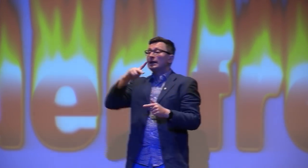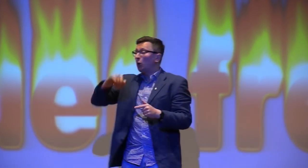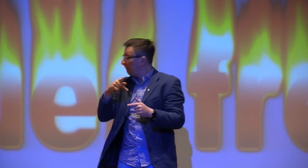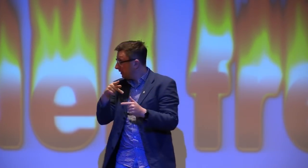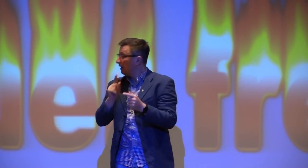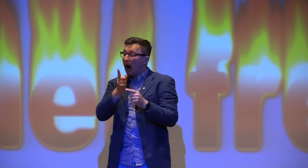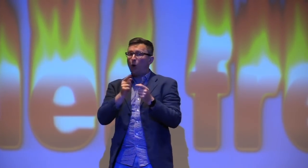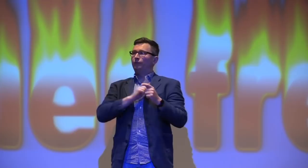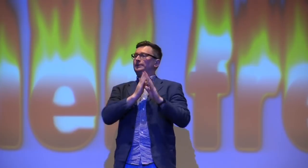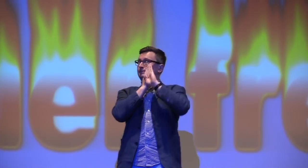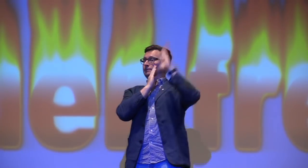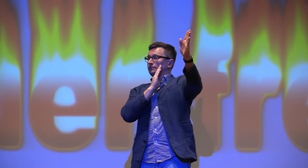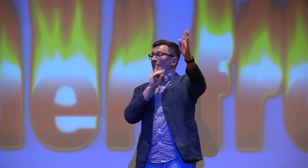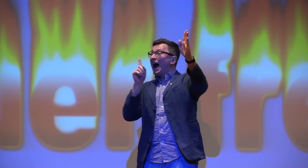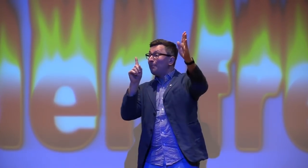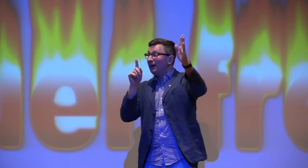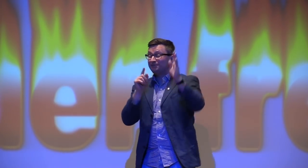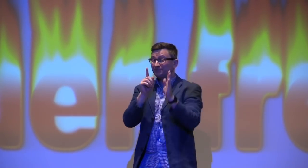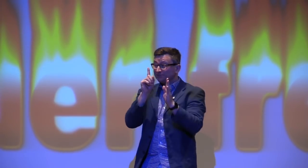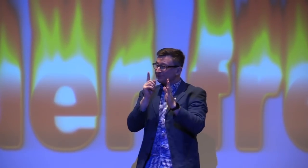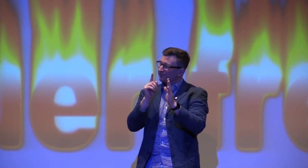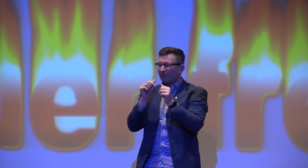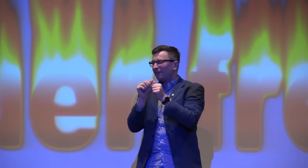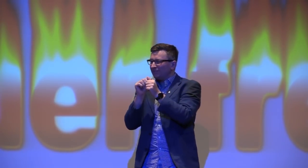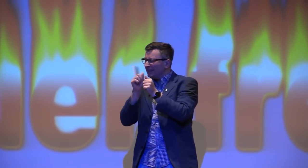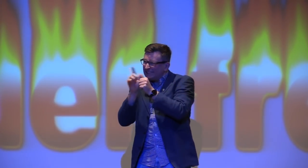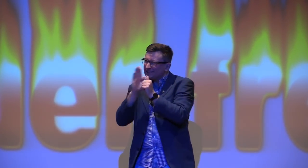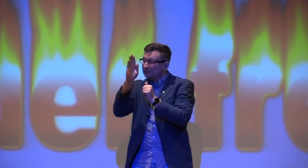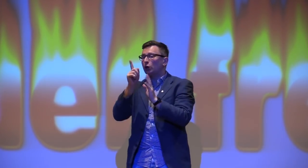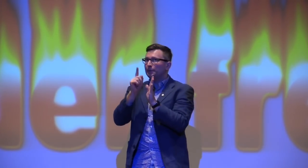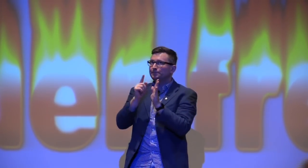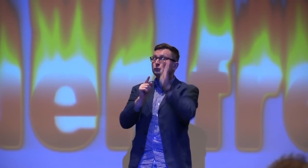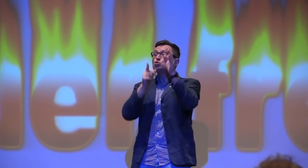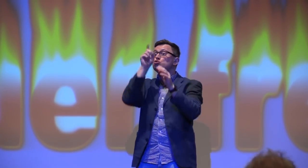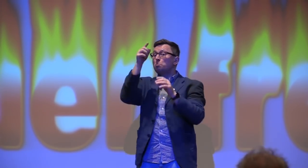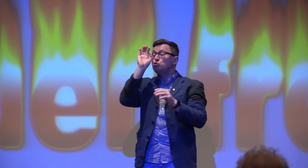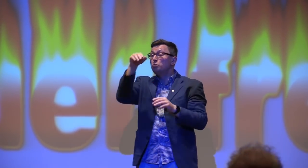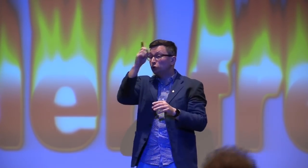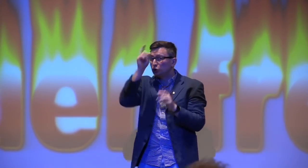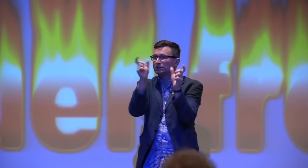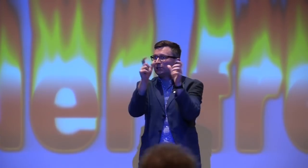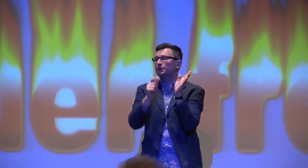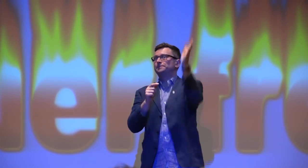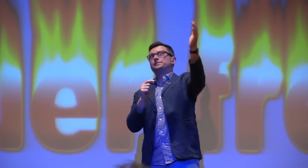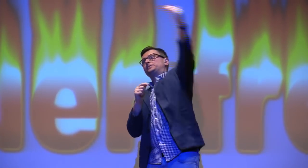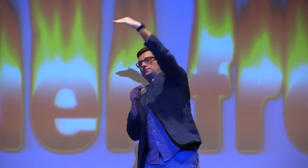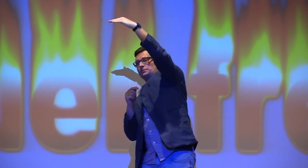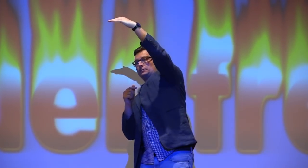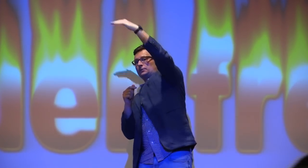wollen, konnten wir als Deutsche Gehörlosenjugend auch autark einen Antrag stellen.